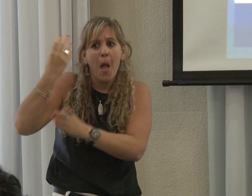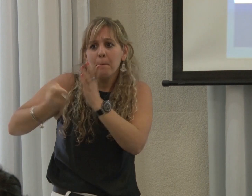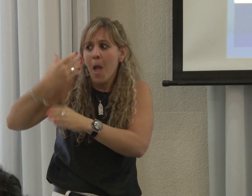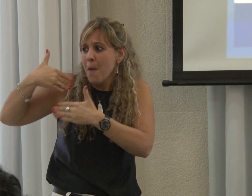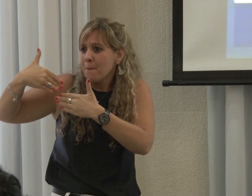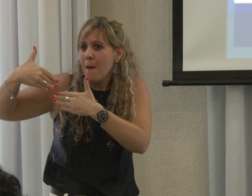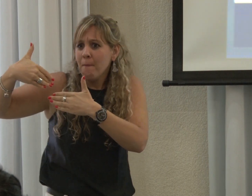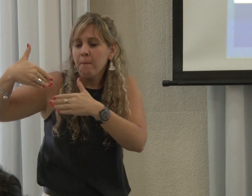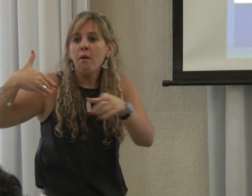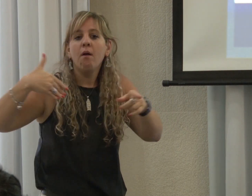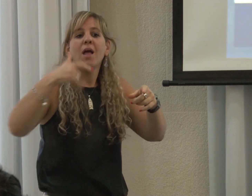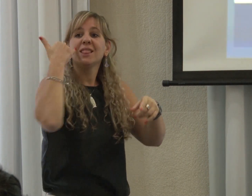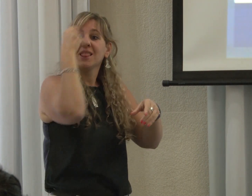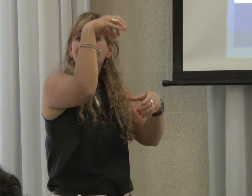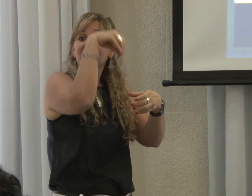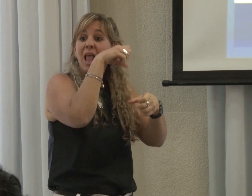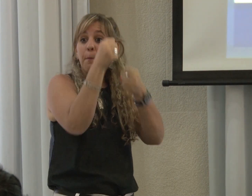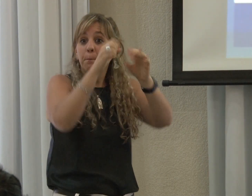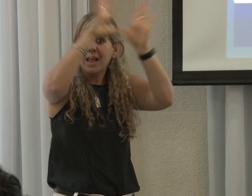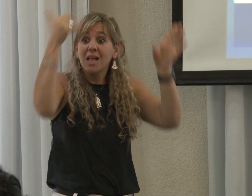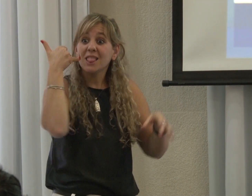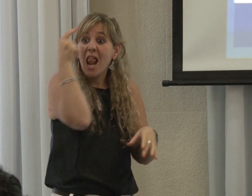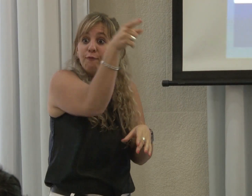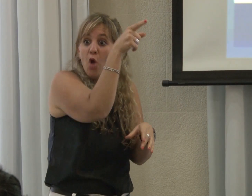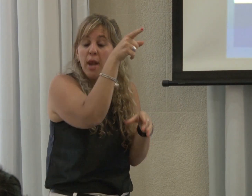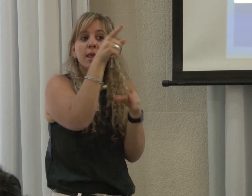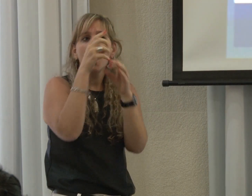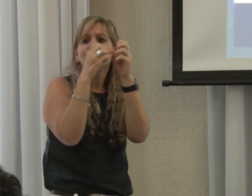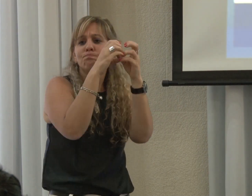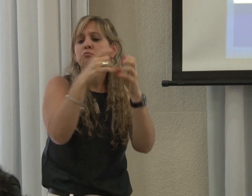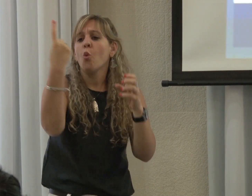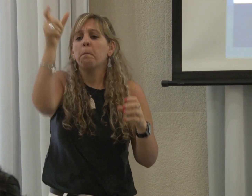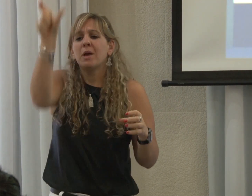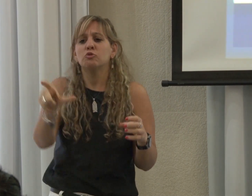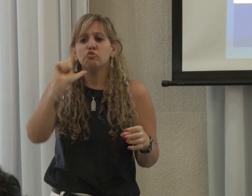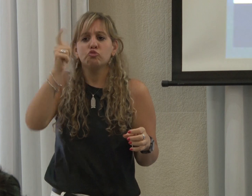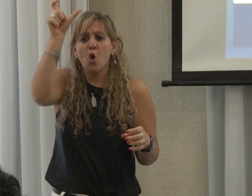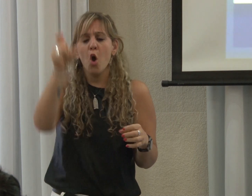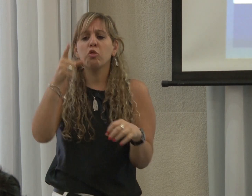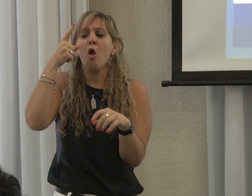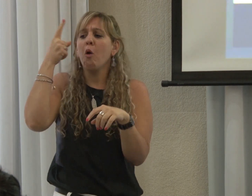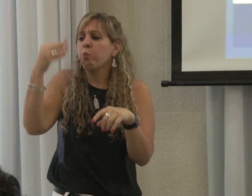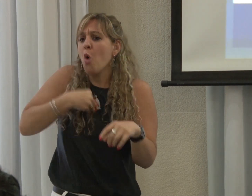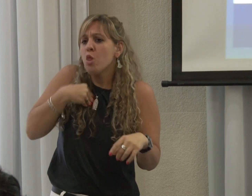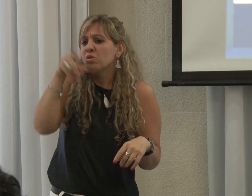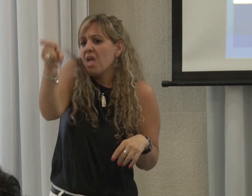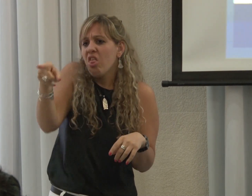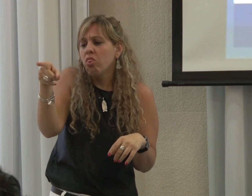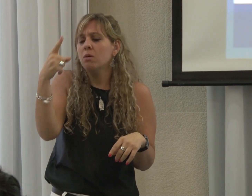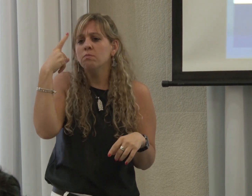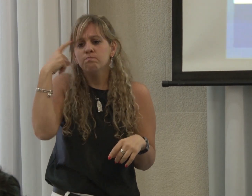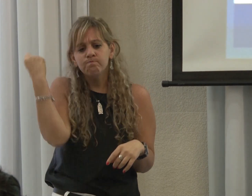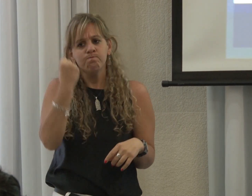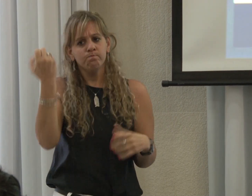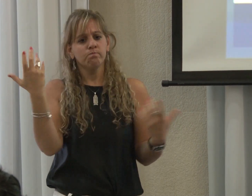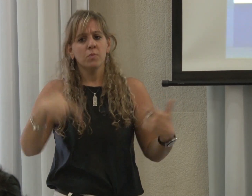en Internet se crearon muchas herramientas, entonces Telefónica se contactó con una persona